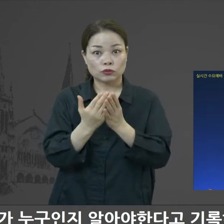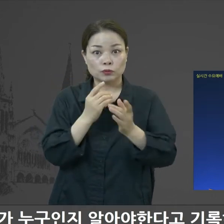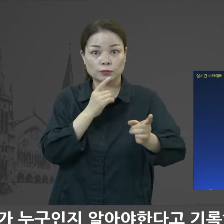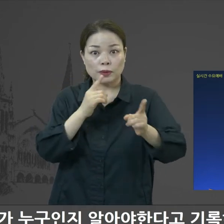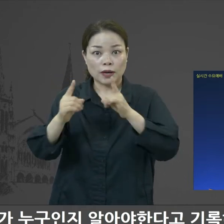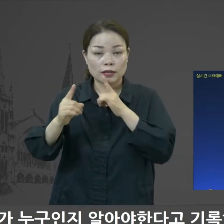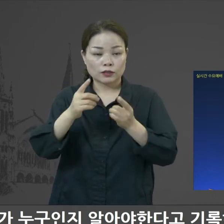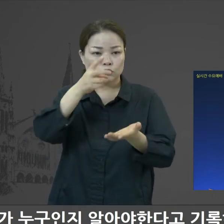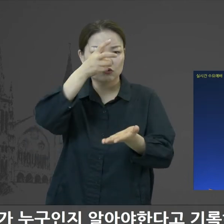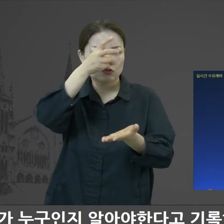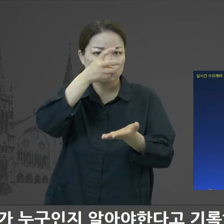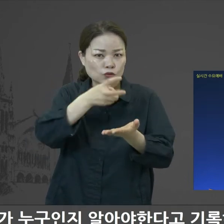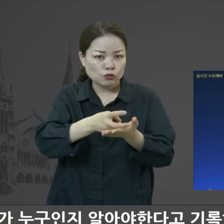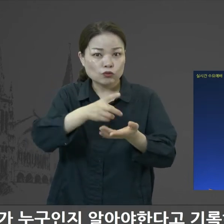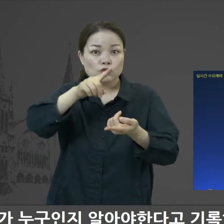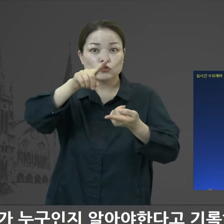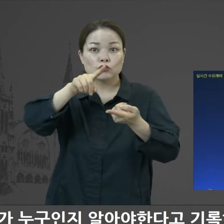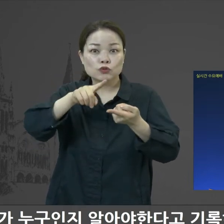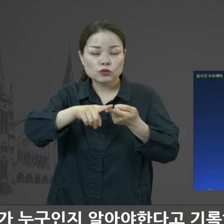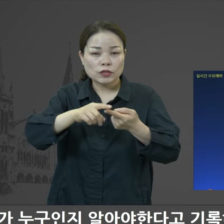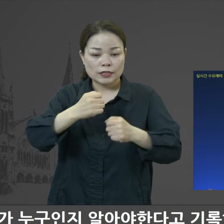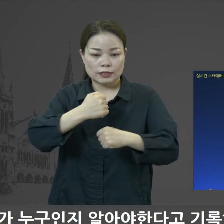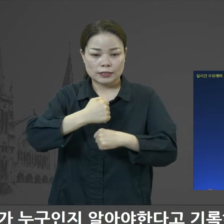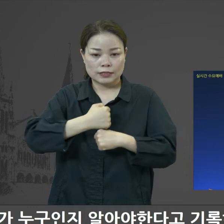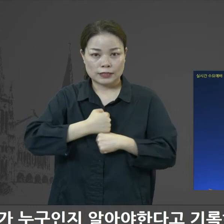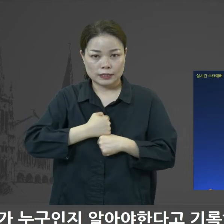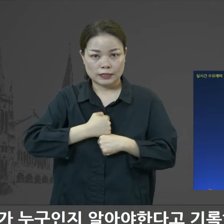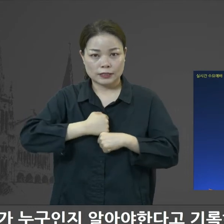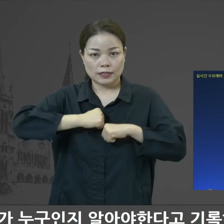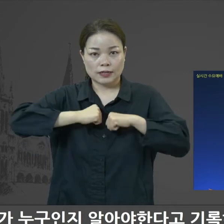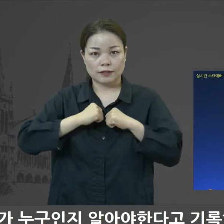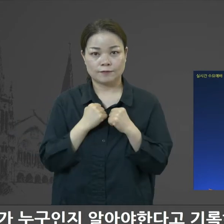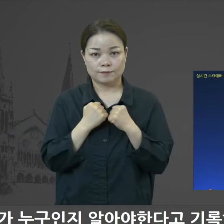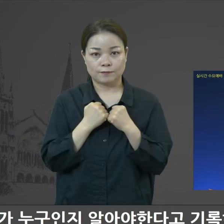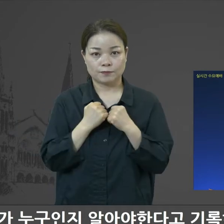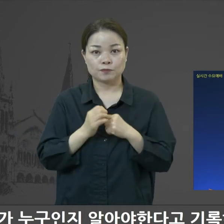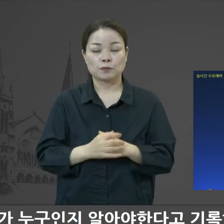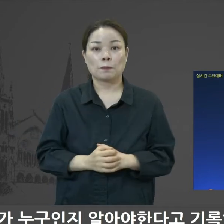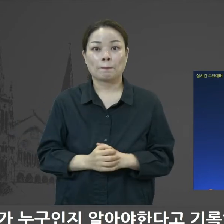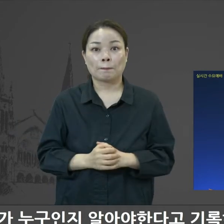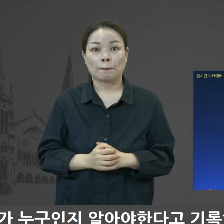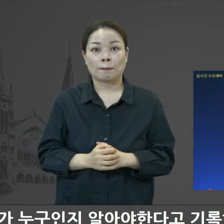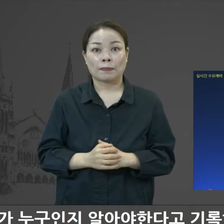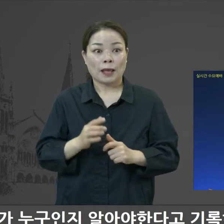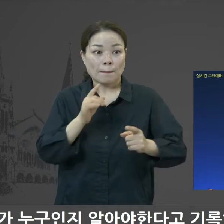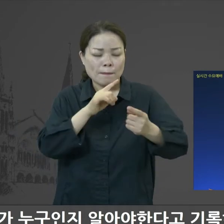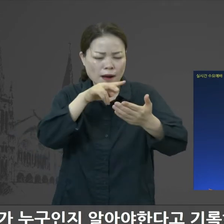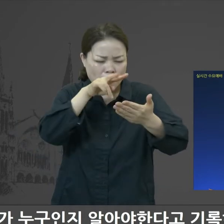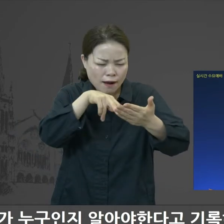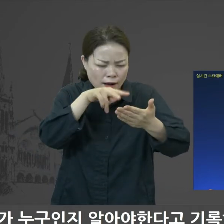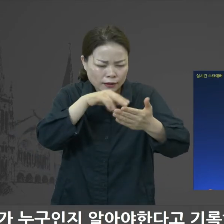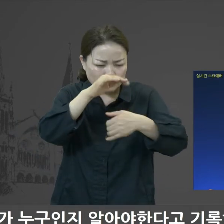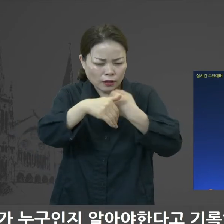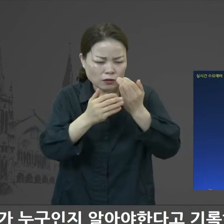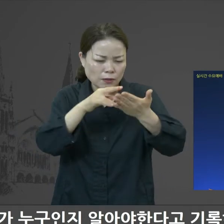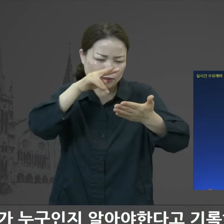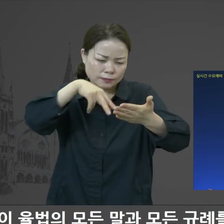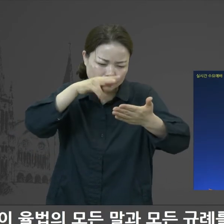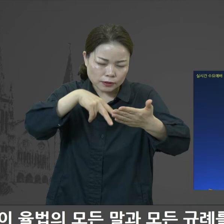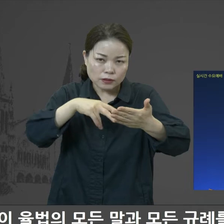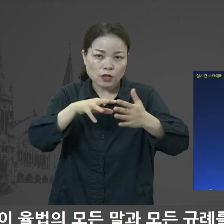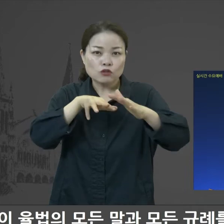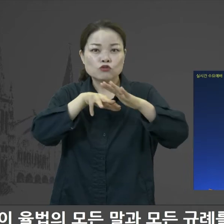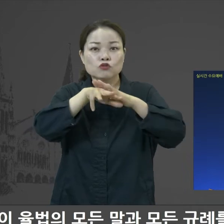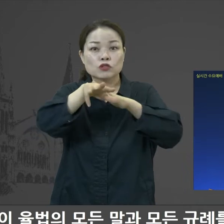이 규례를 지켜 행할 것이라. 말씀을 읽으면서 이런 생각 드시죠? 요즘